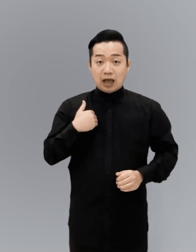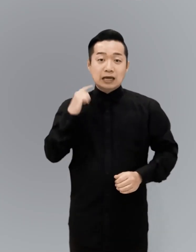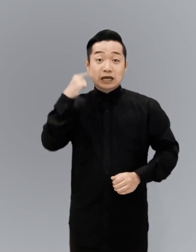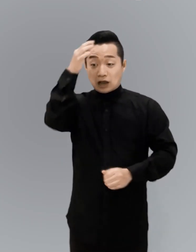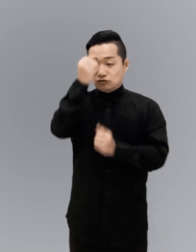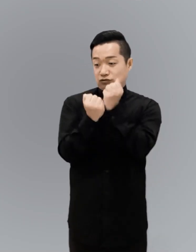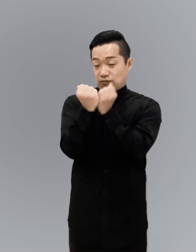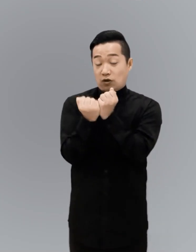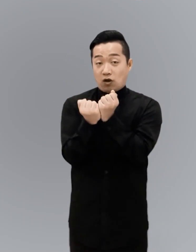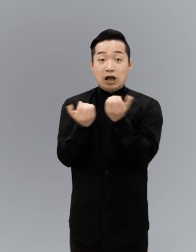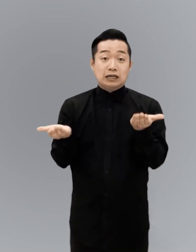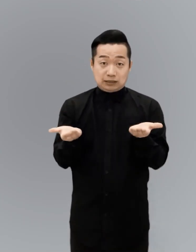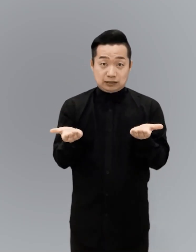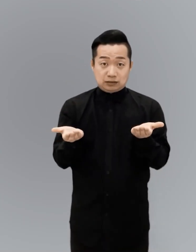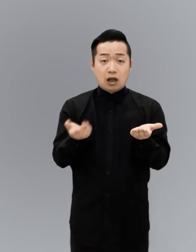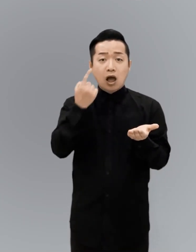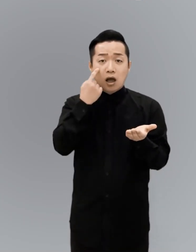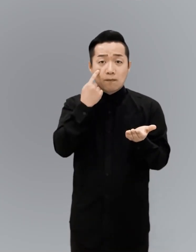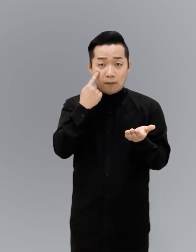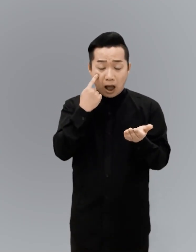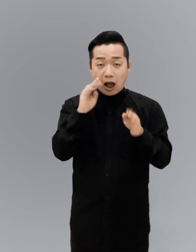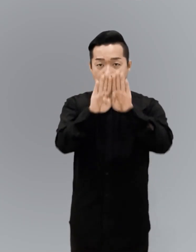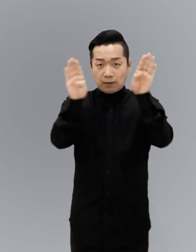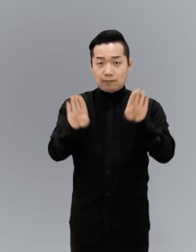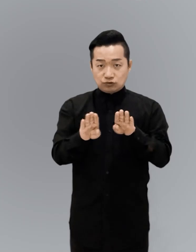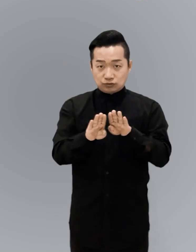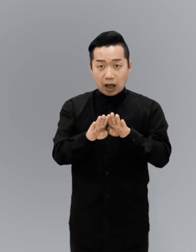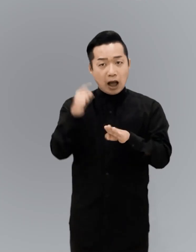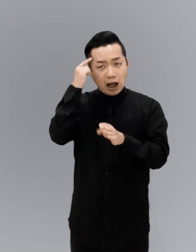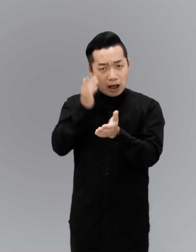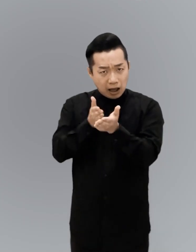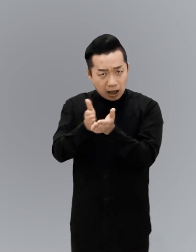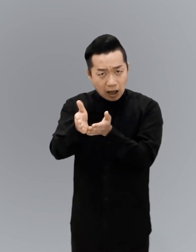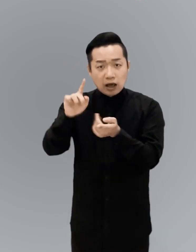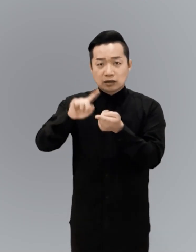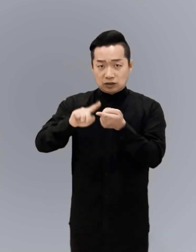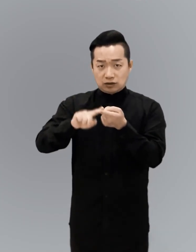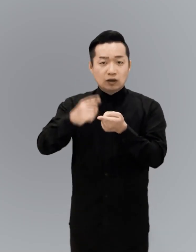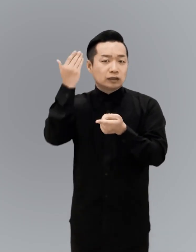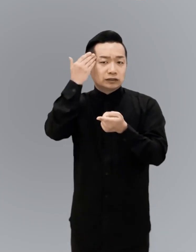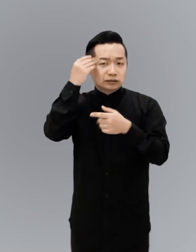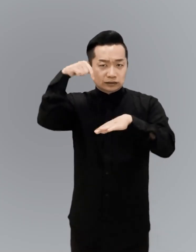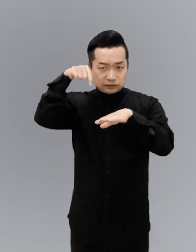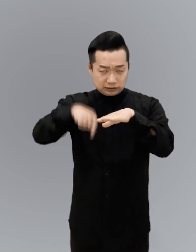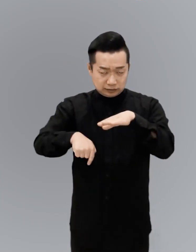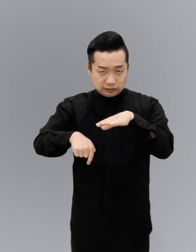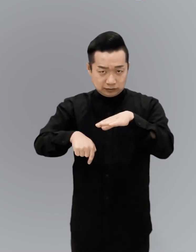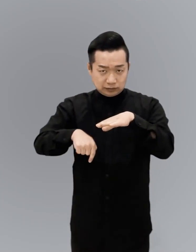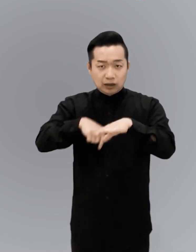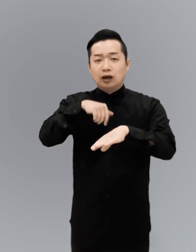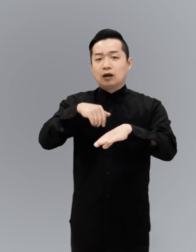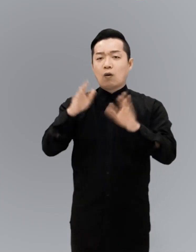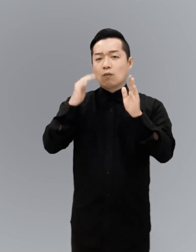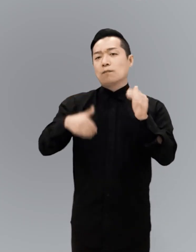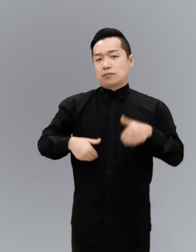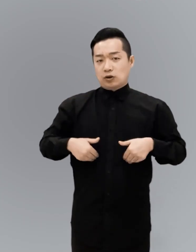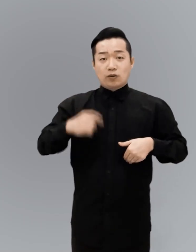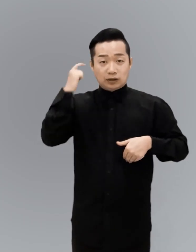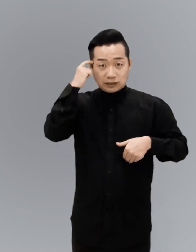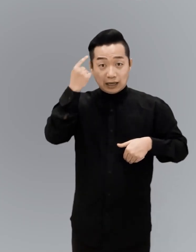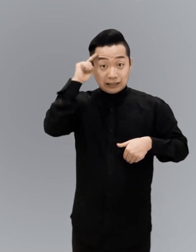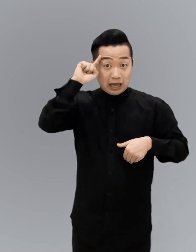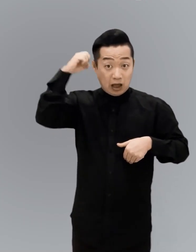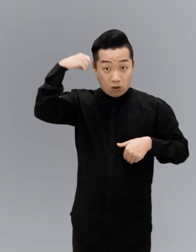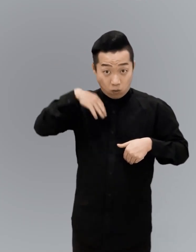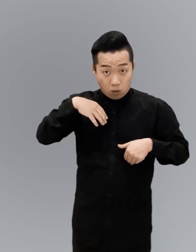하게 되었는데요. 큐레이터를 하다 보니까 그 박물관 학이라는 것에 대해서 제가 좀 학문적인 깊이를 다져야